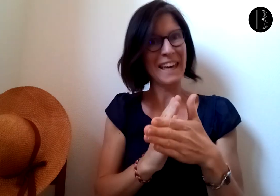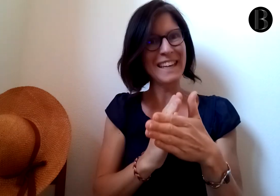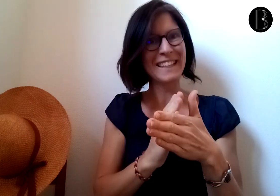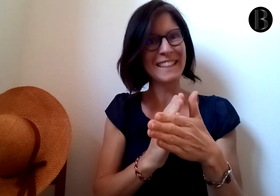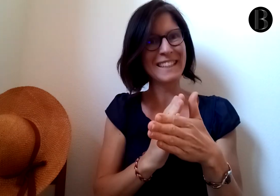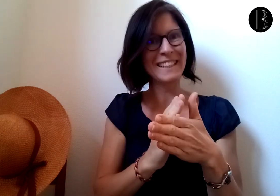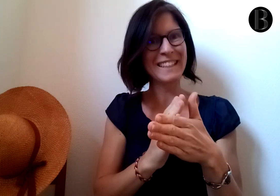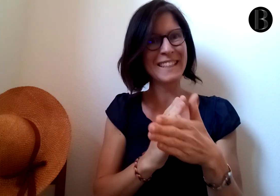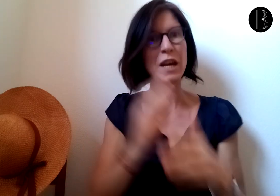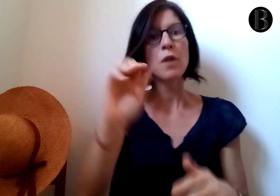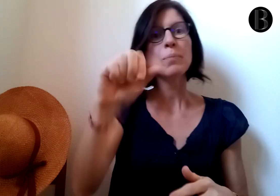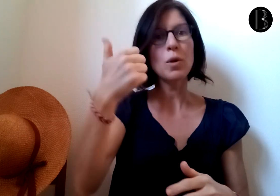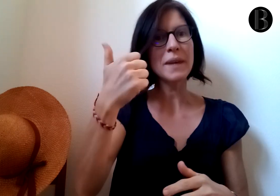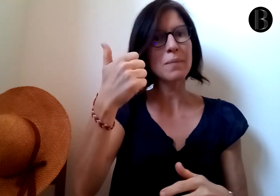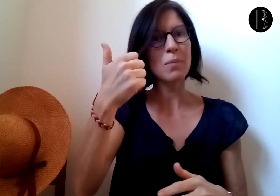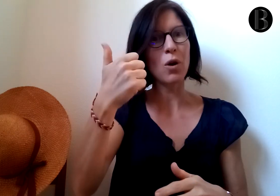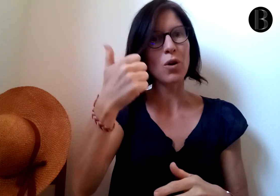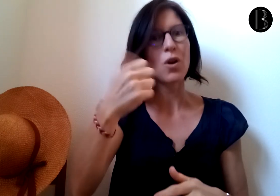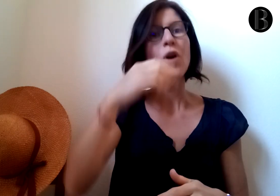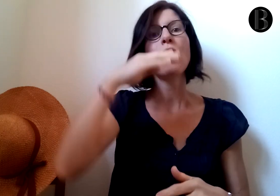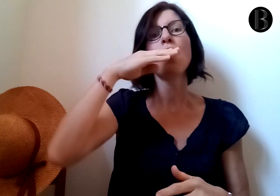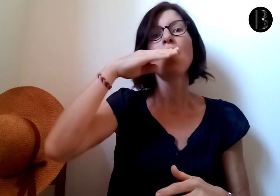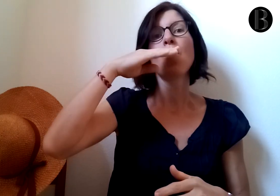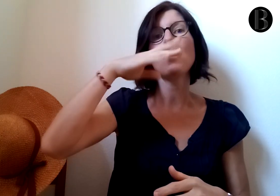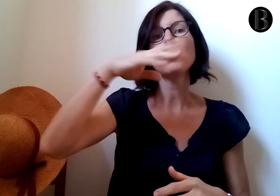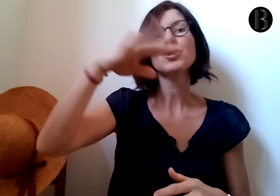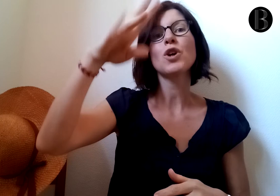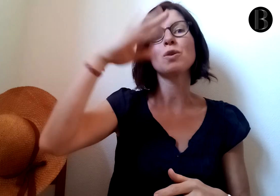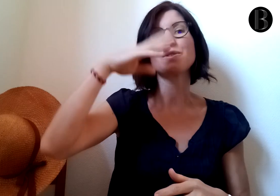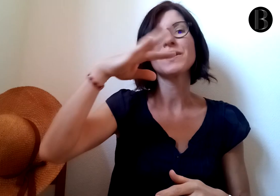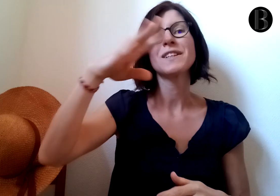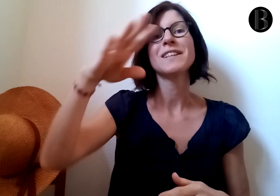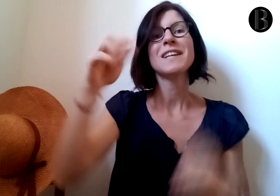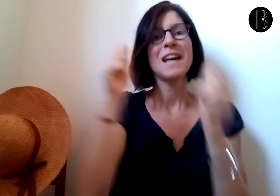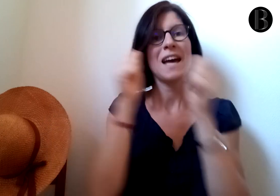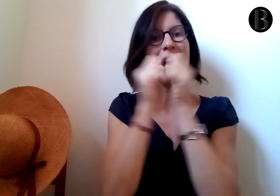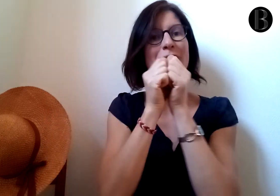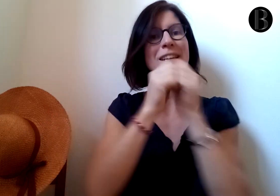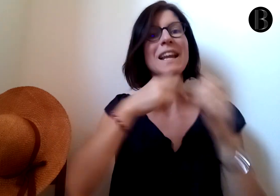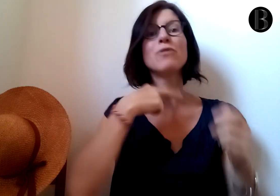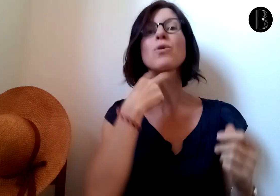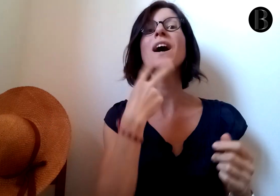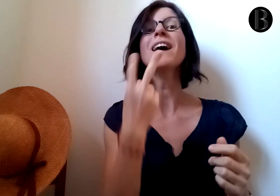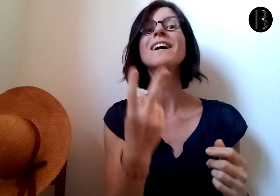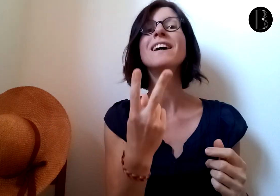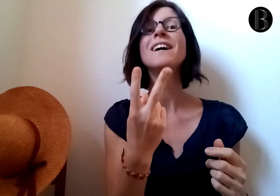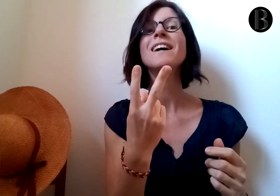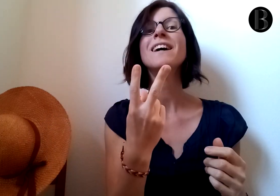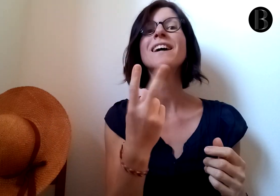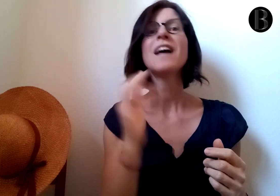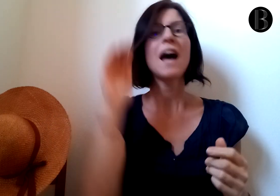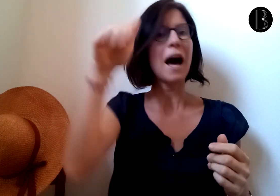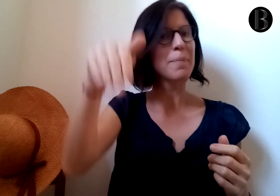Prêt? Premièrement, on chante avec la voix.